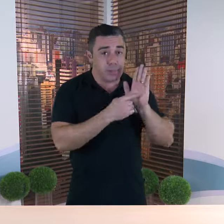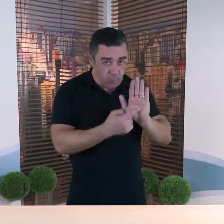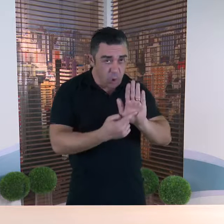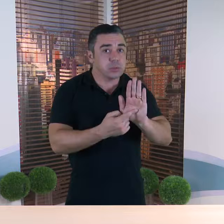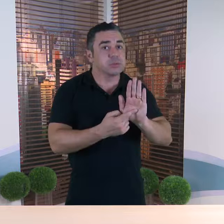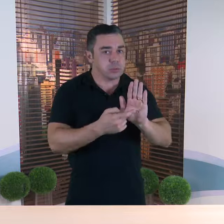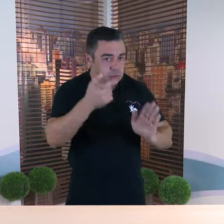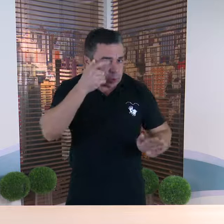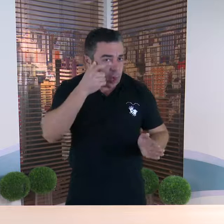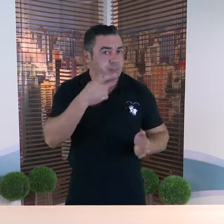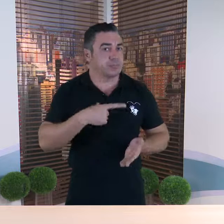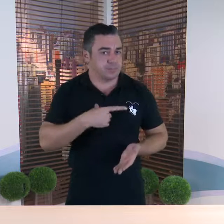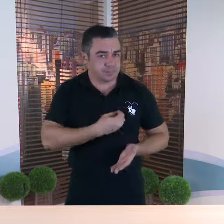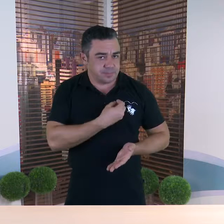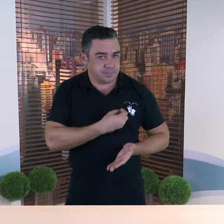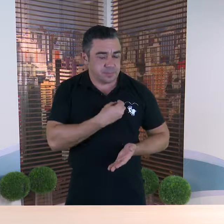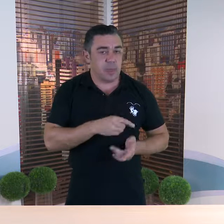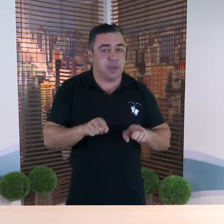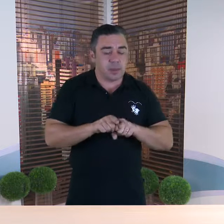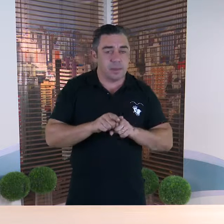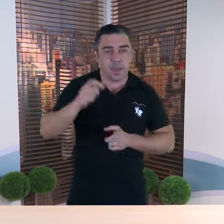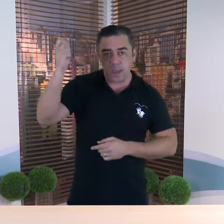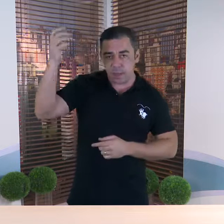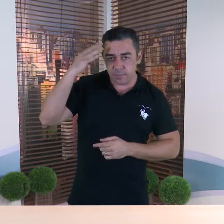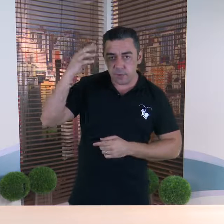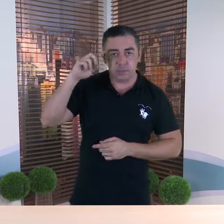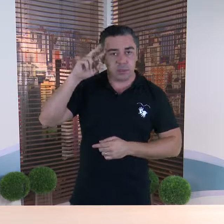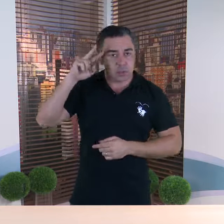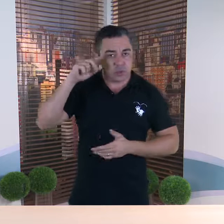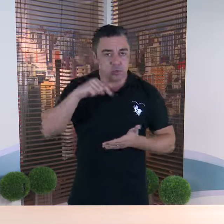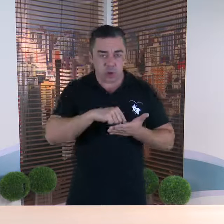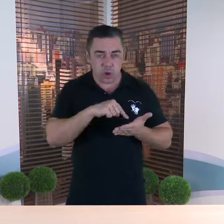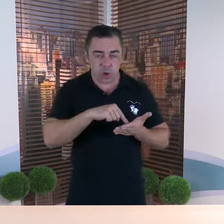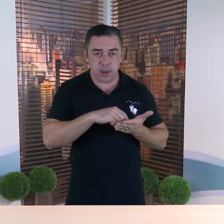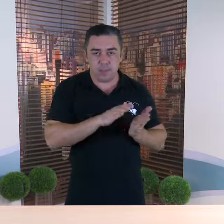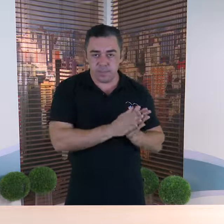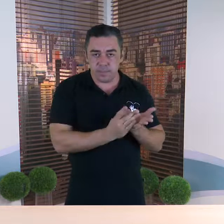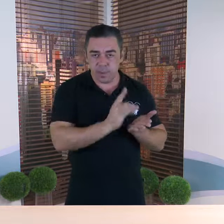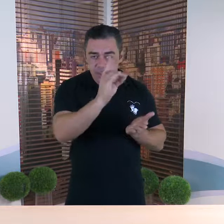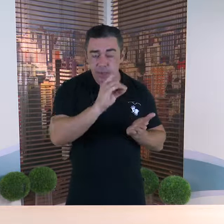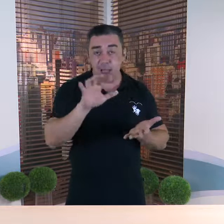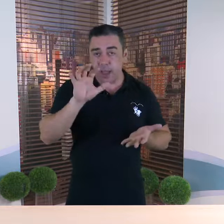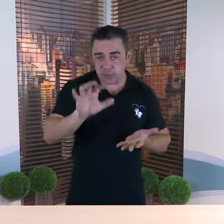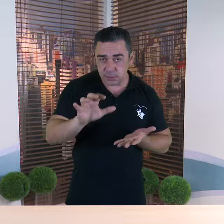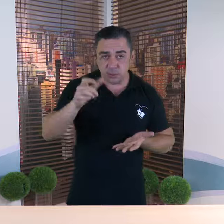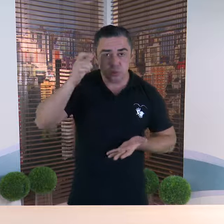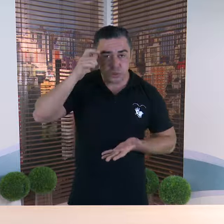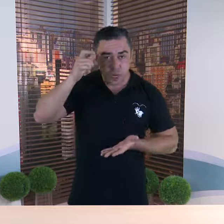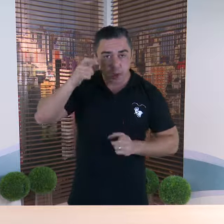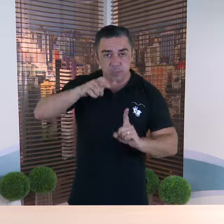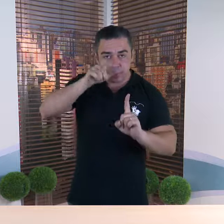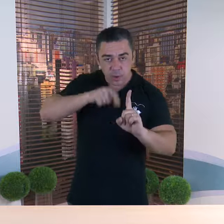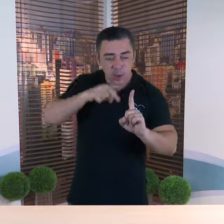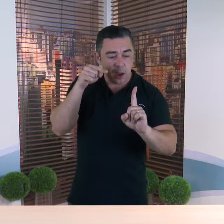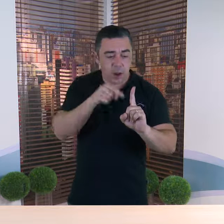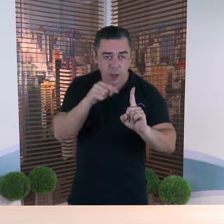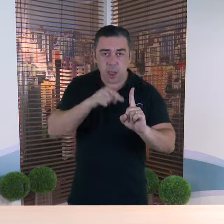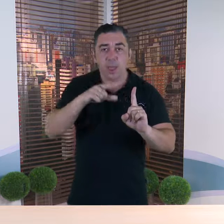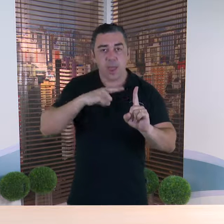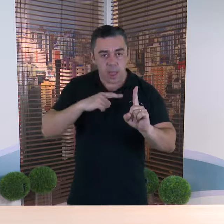real e a partir da revelação divina na história bíblica. Dessa forma, Satanás é um